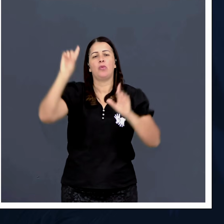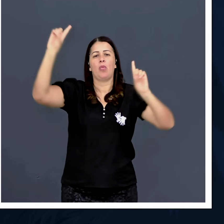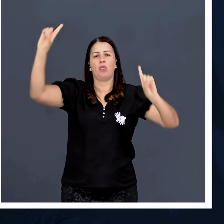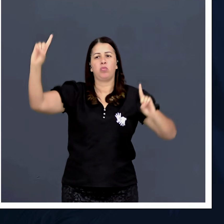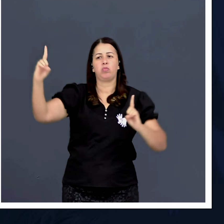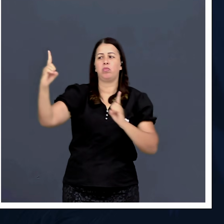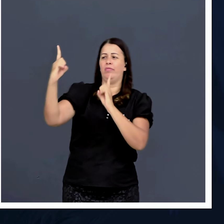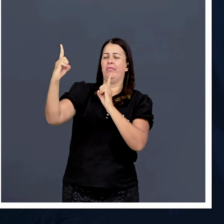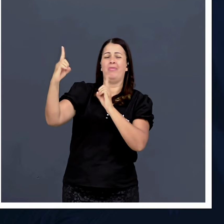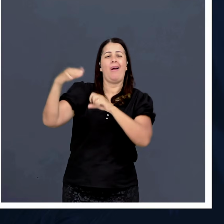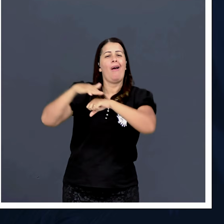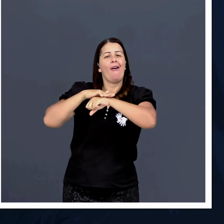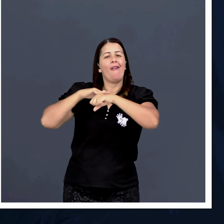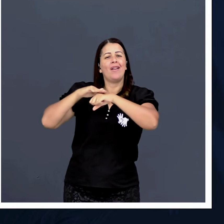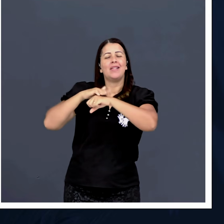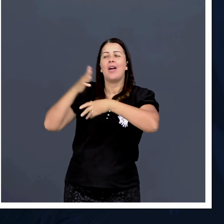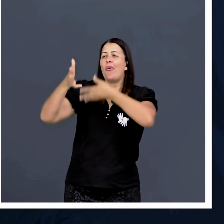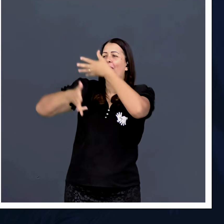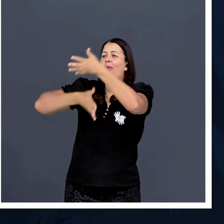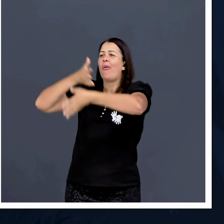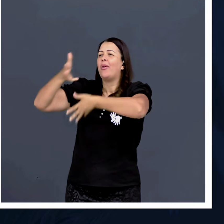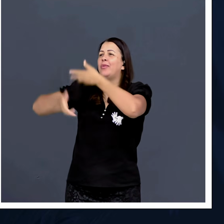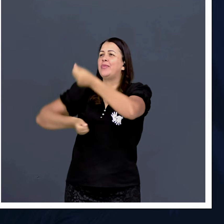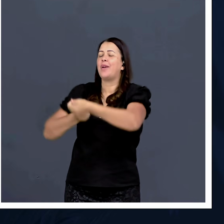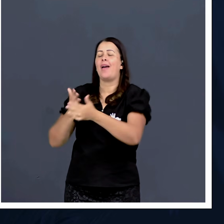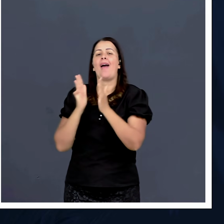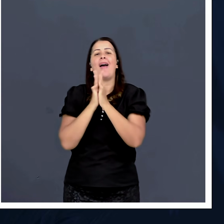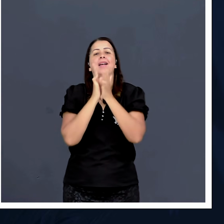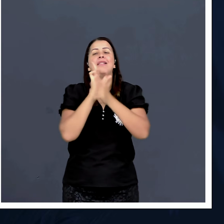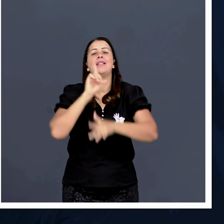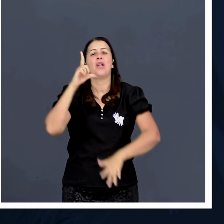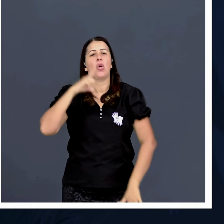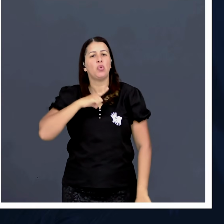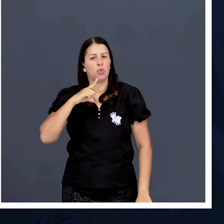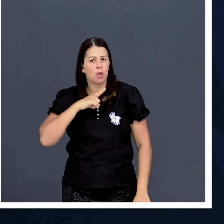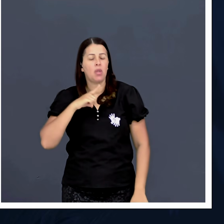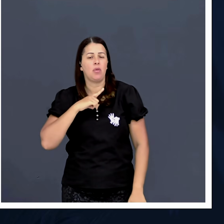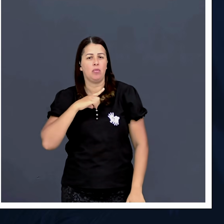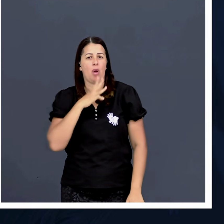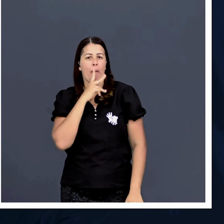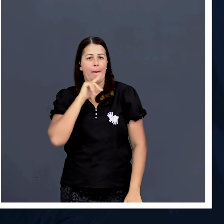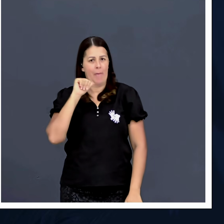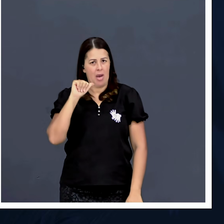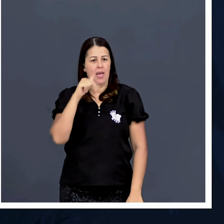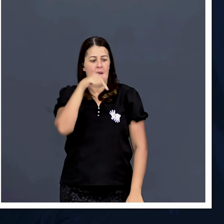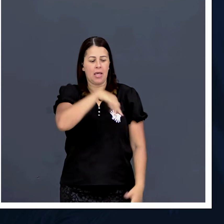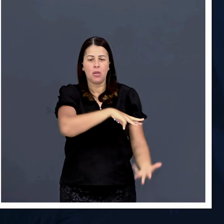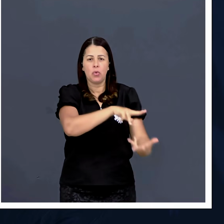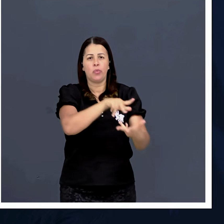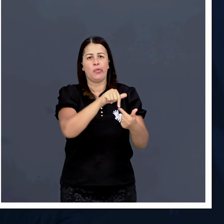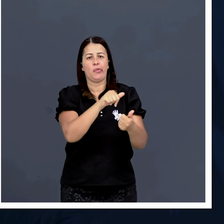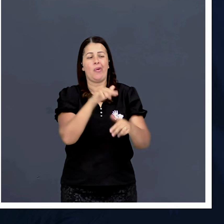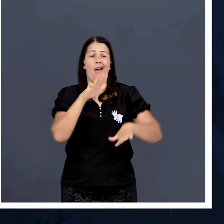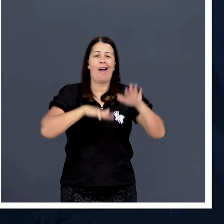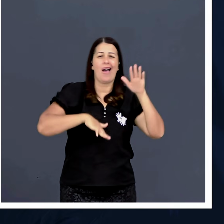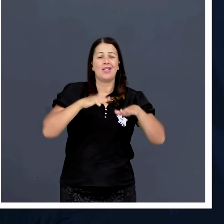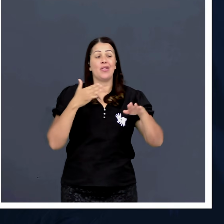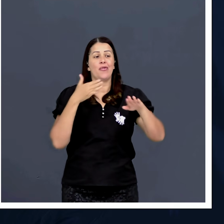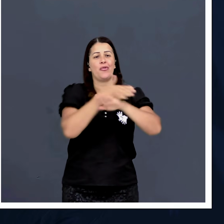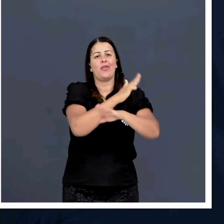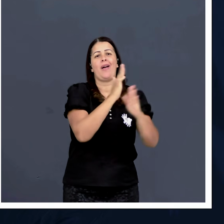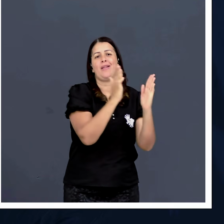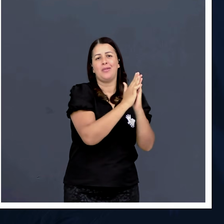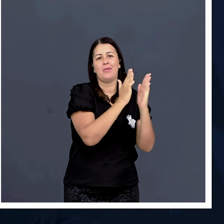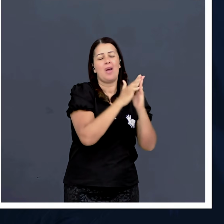Pai para conversar. Graças a Deus eu ainda tenho meu Pai. E nem sempre que eu vou à casa do meu Pai é para